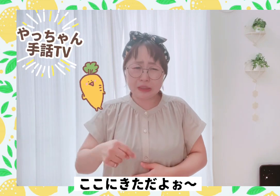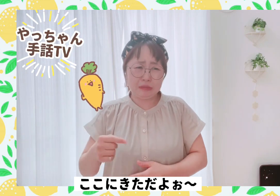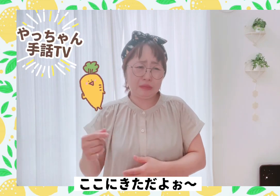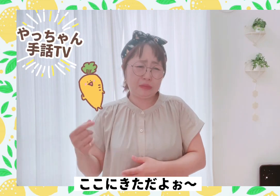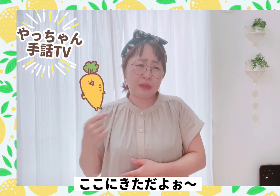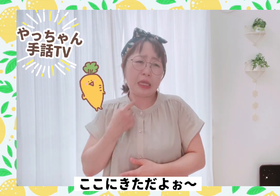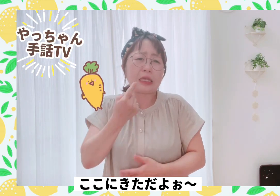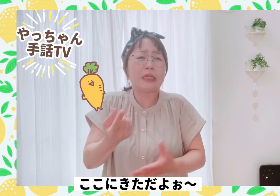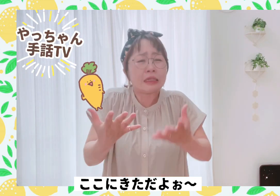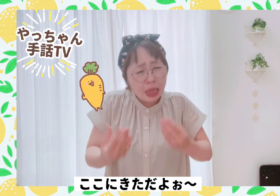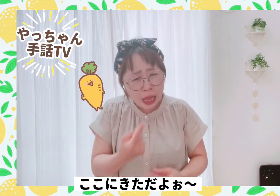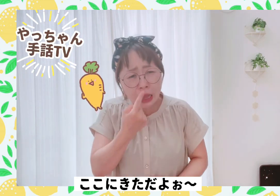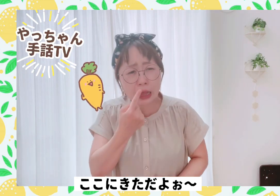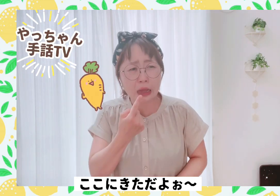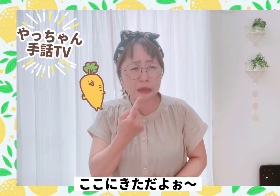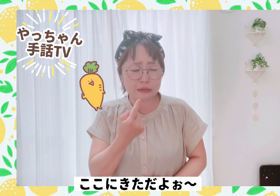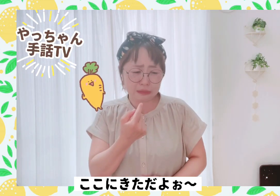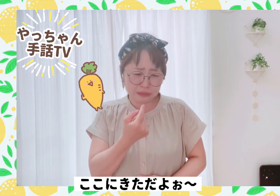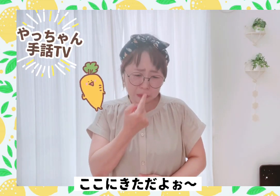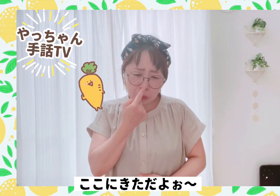ここに来ただよ。